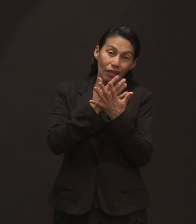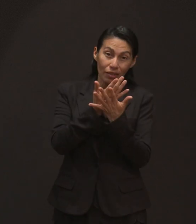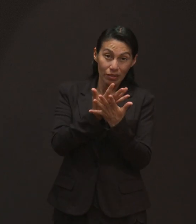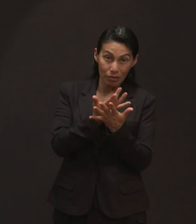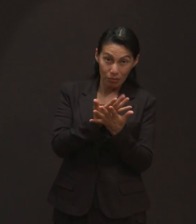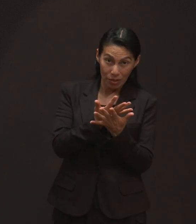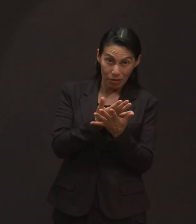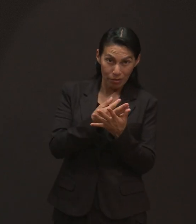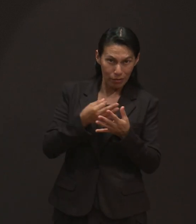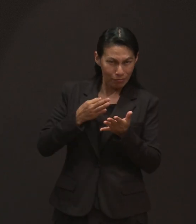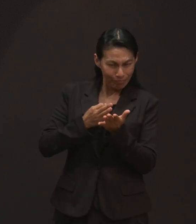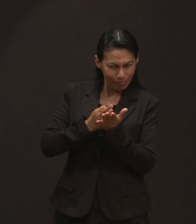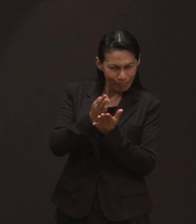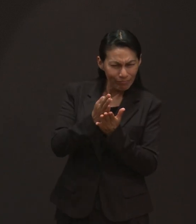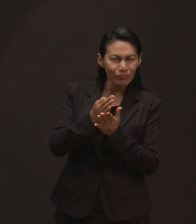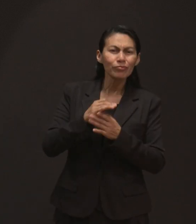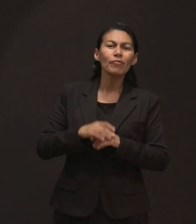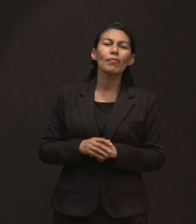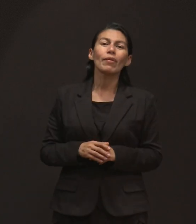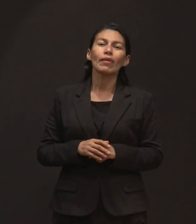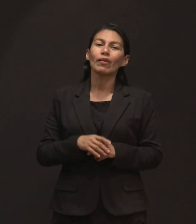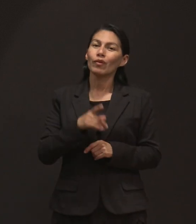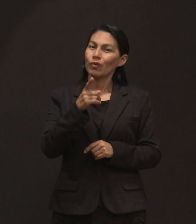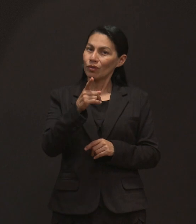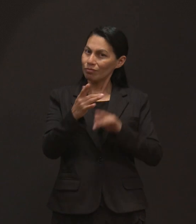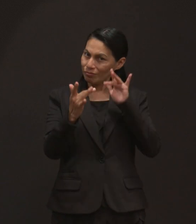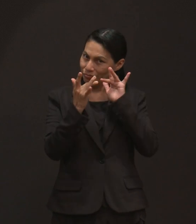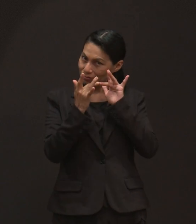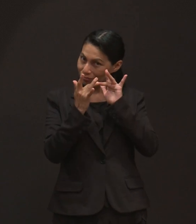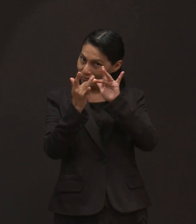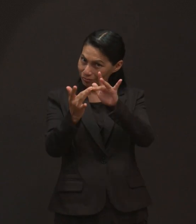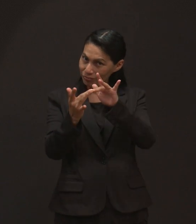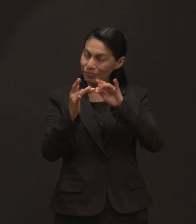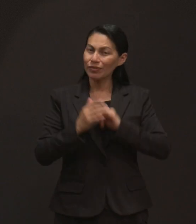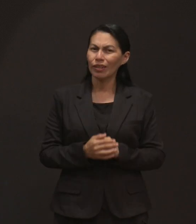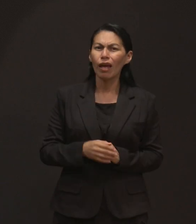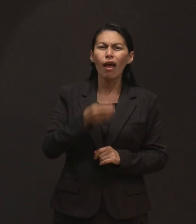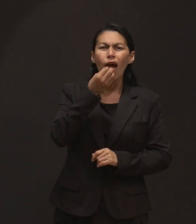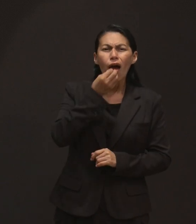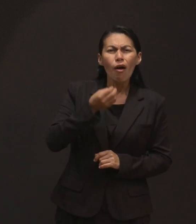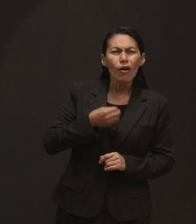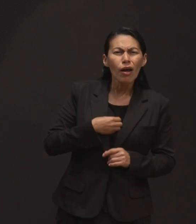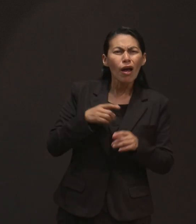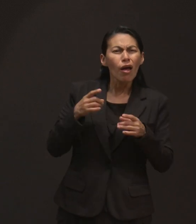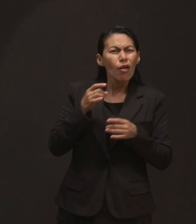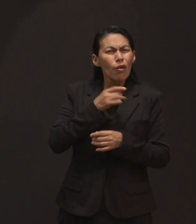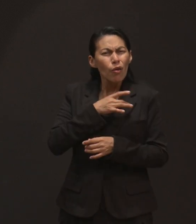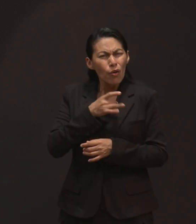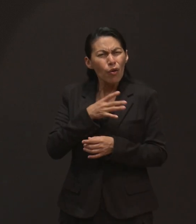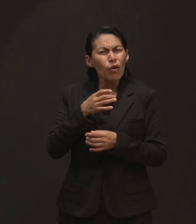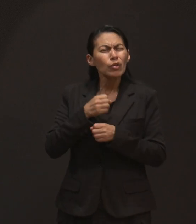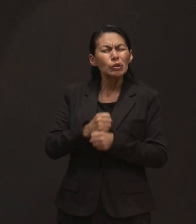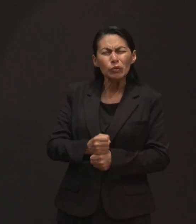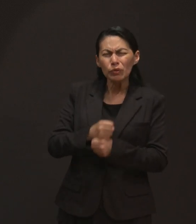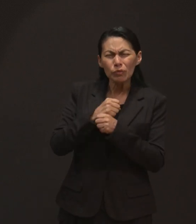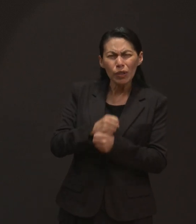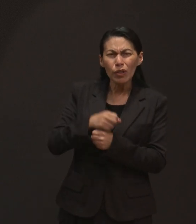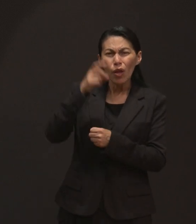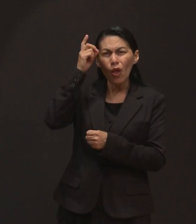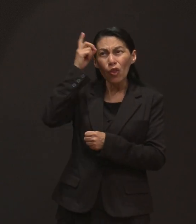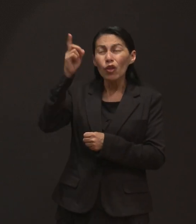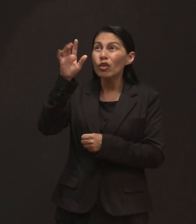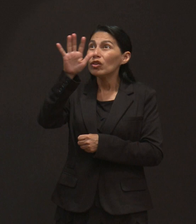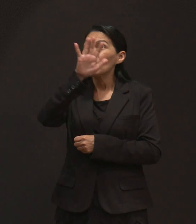esperanza. No te lo pierdas, porque en medio del dolor y el sufrimiento, el Dios de